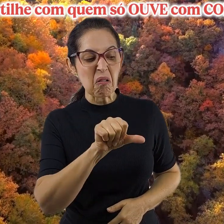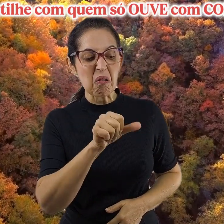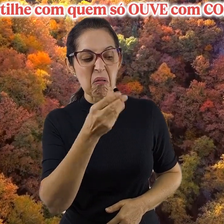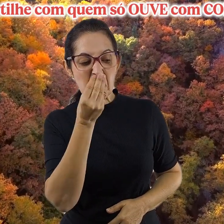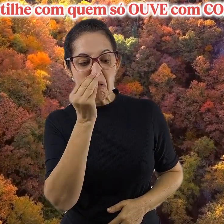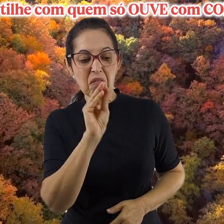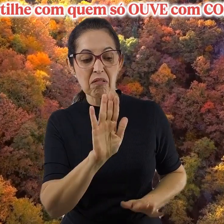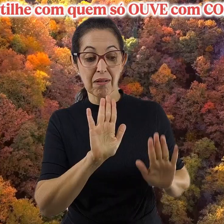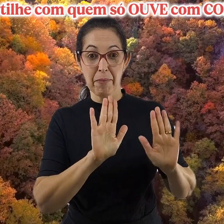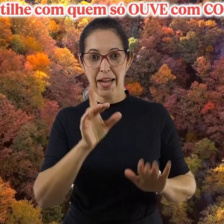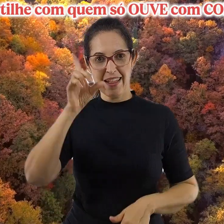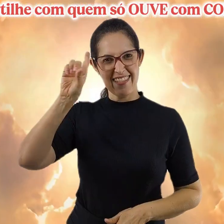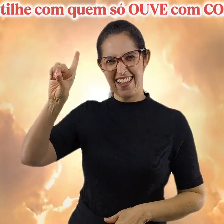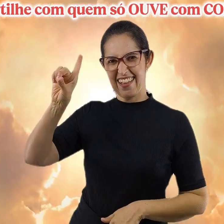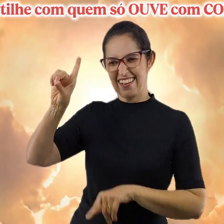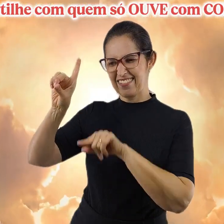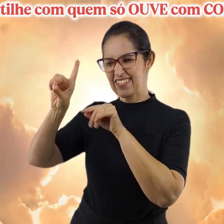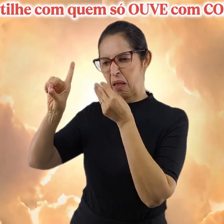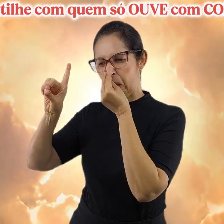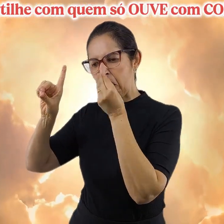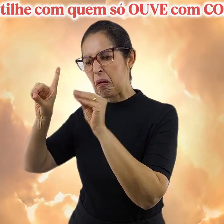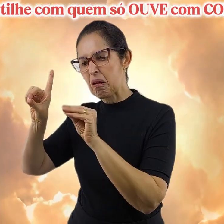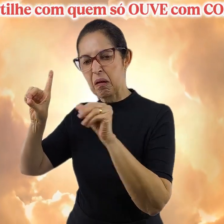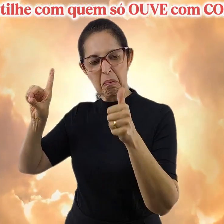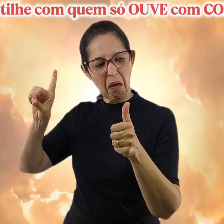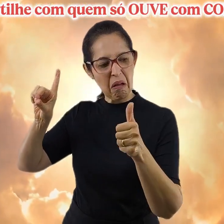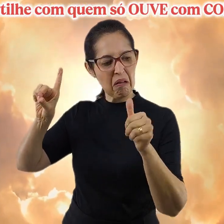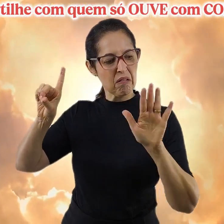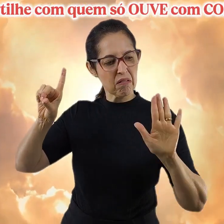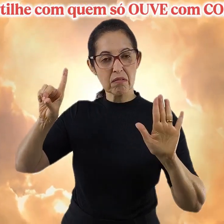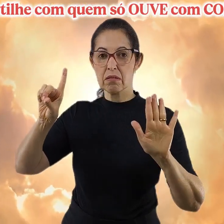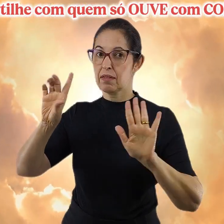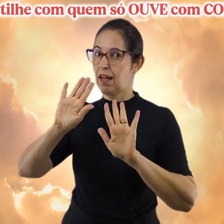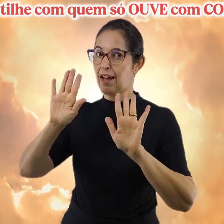A graça dele está sobre todos.